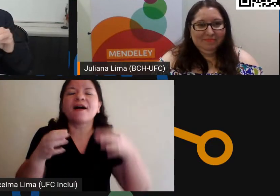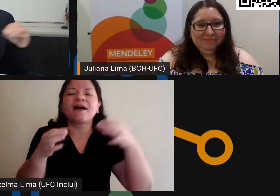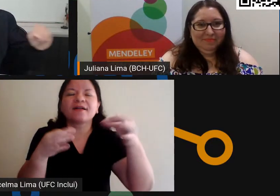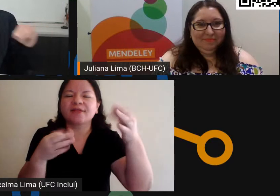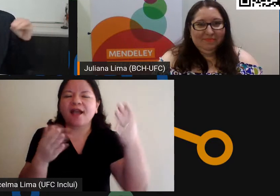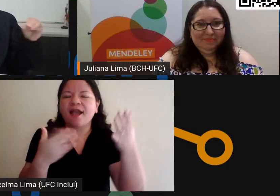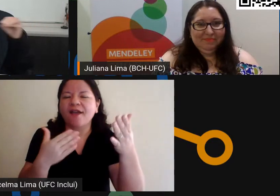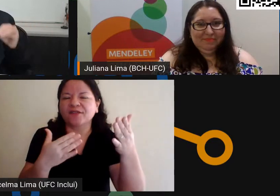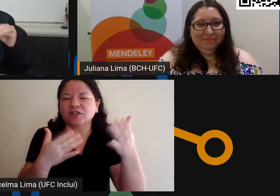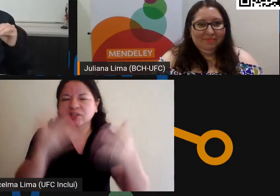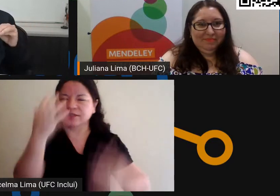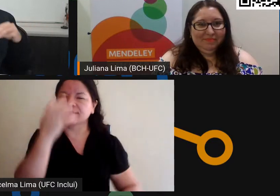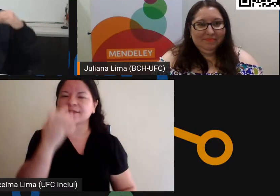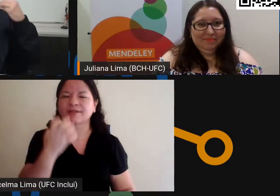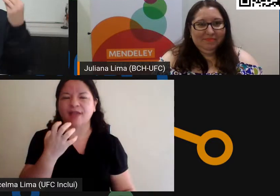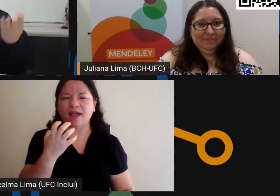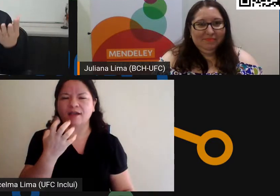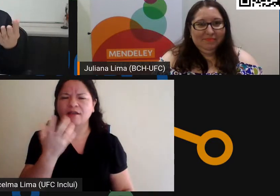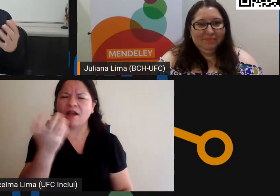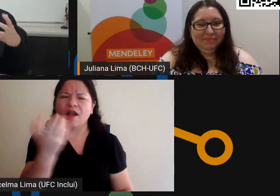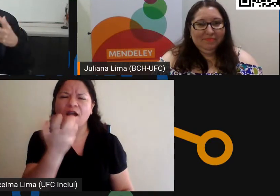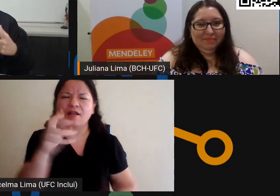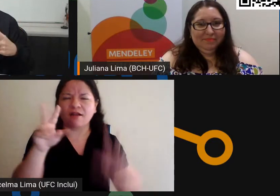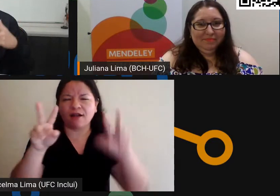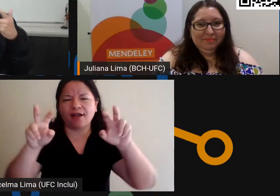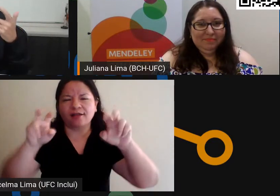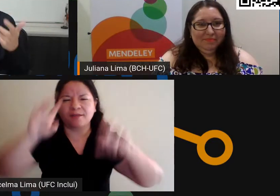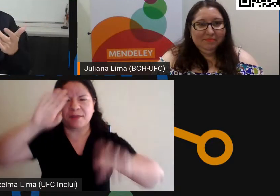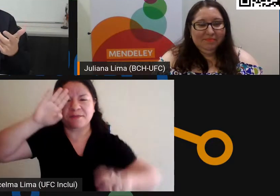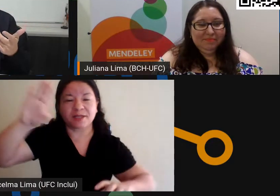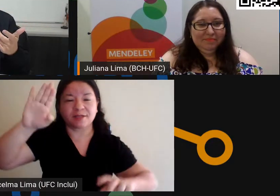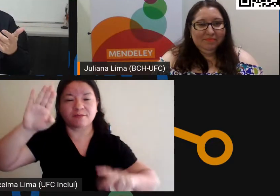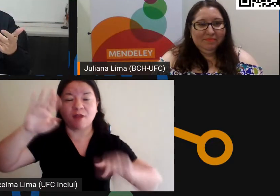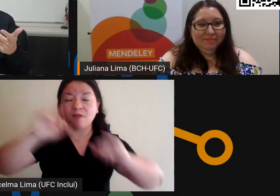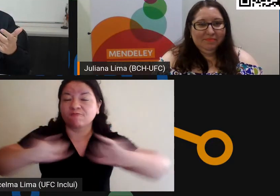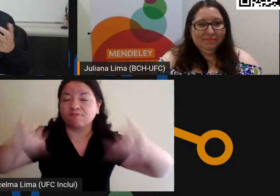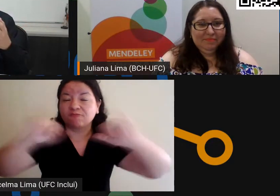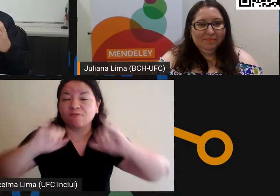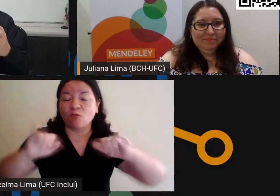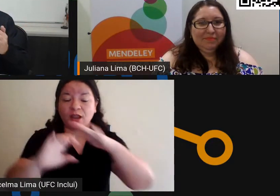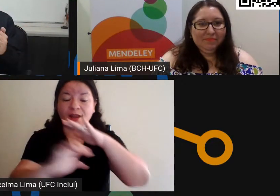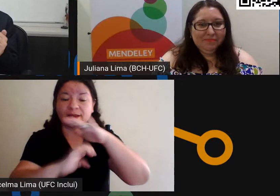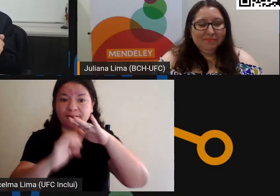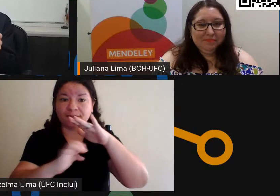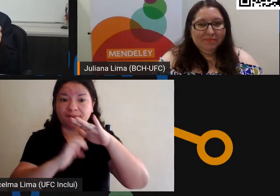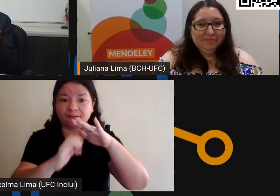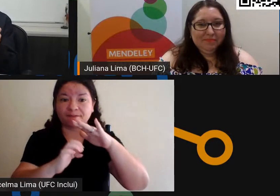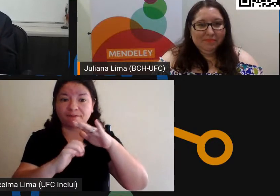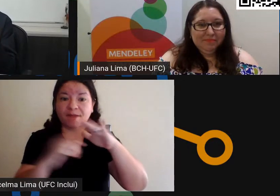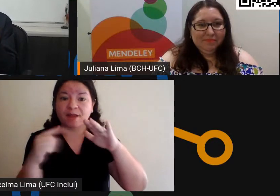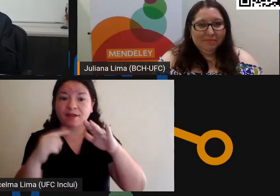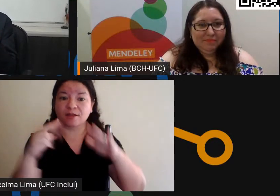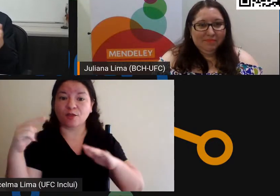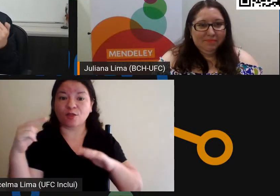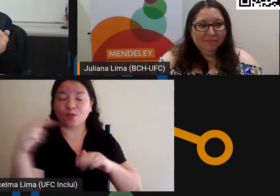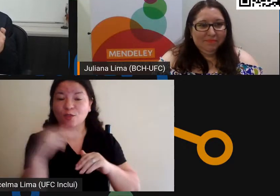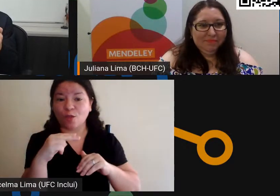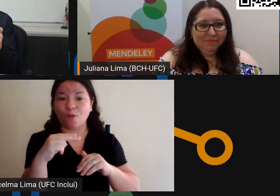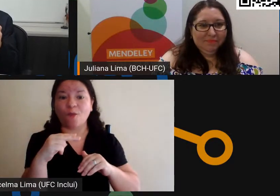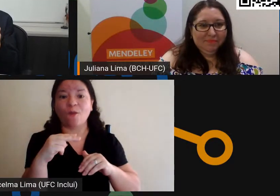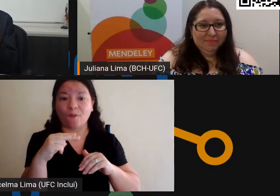as principais notícias e divulgar, porque elas crescem com isso. Então, é uma besteira a revista,